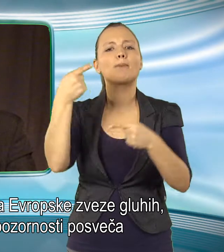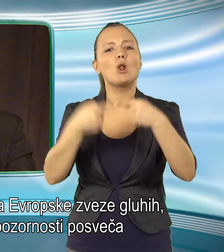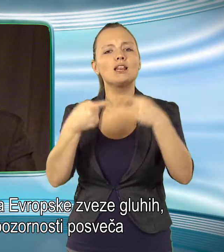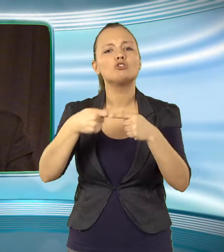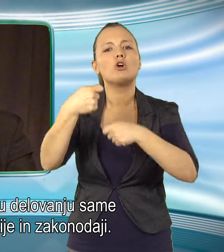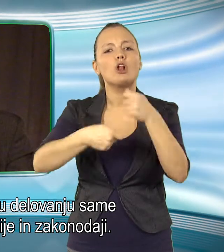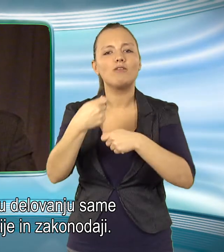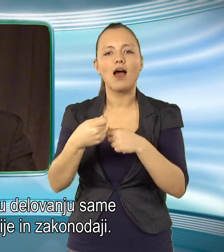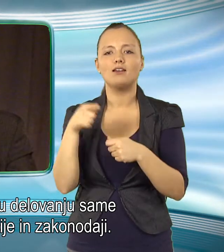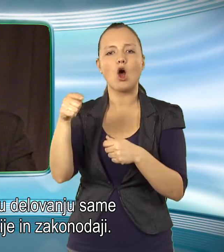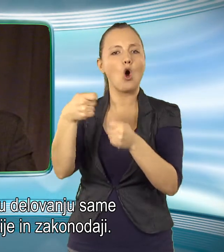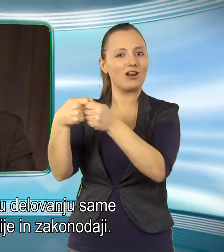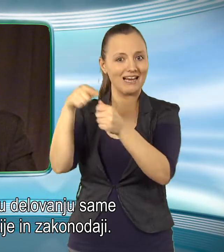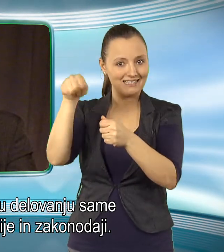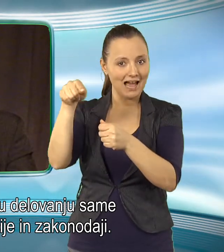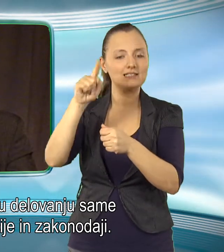delovanju samoorganizacije in zakonodaji.